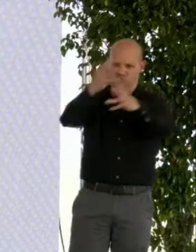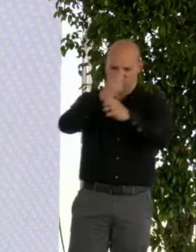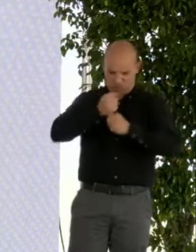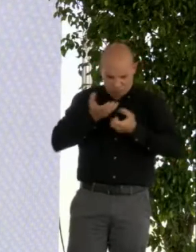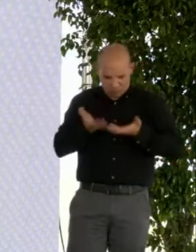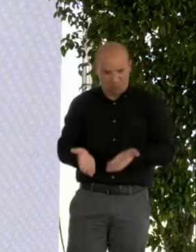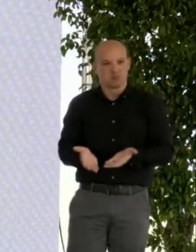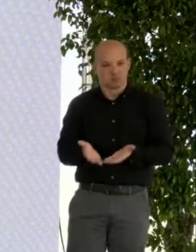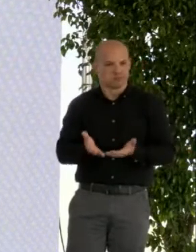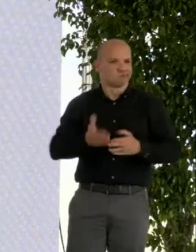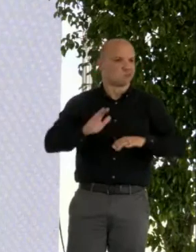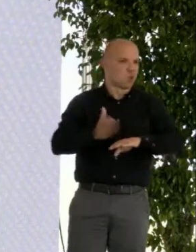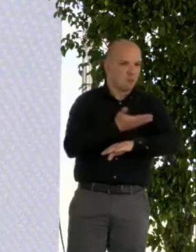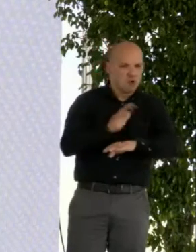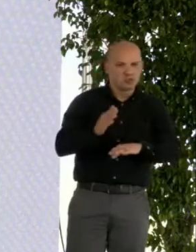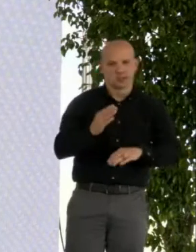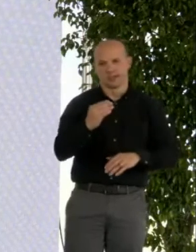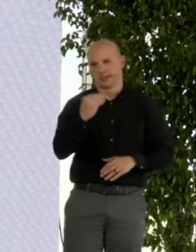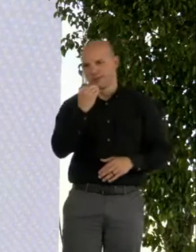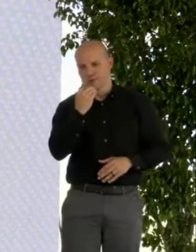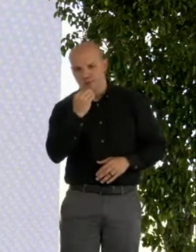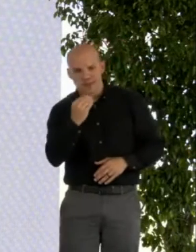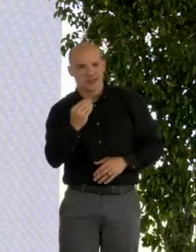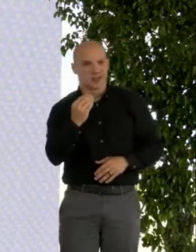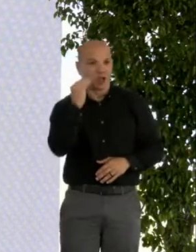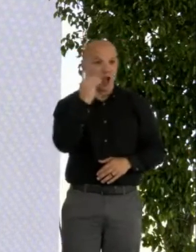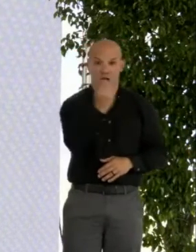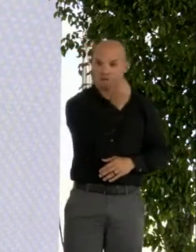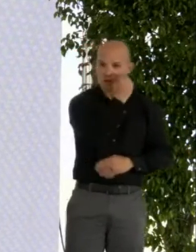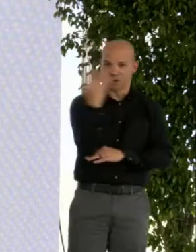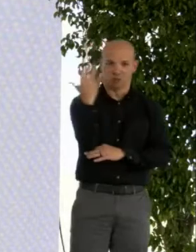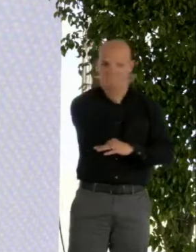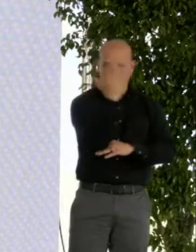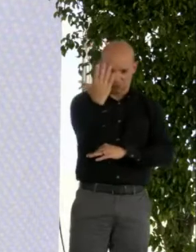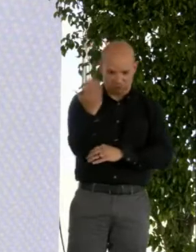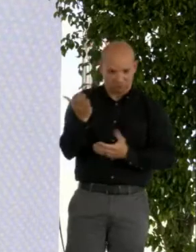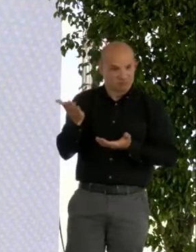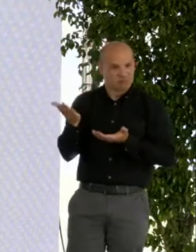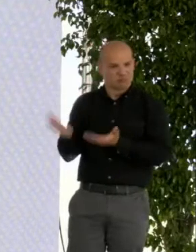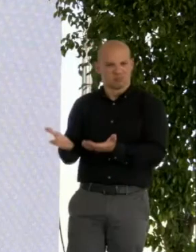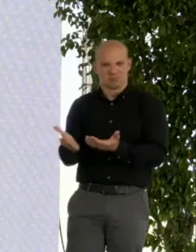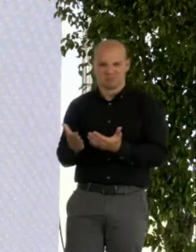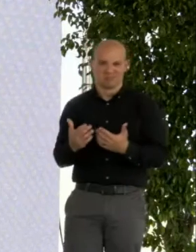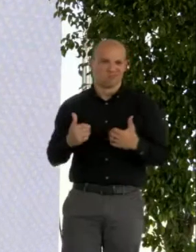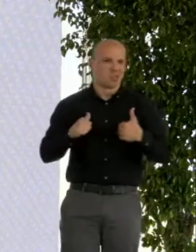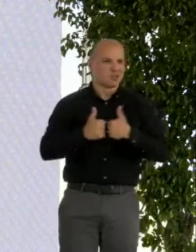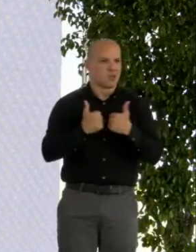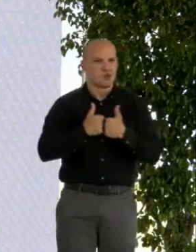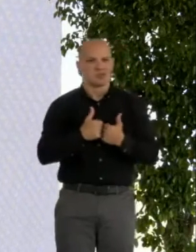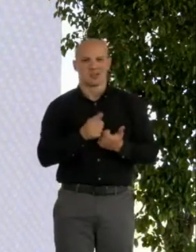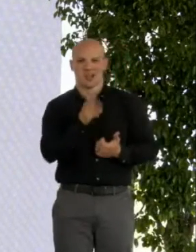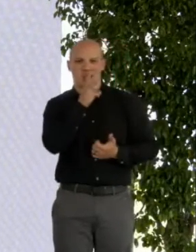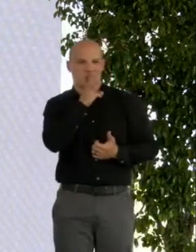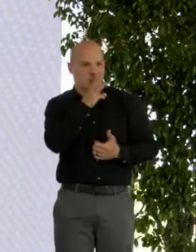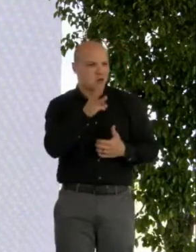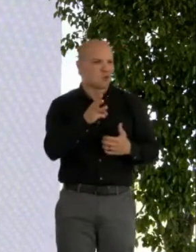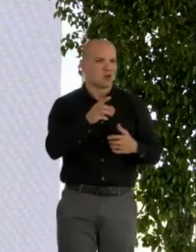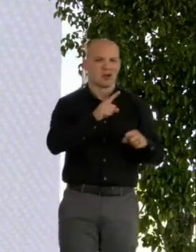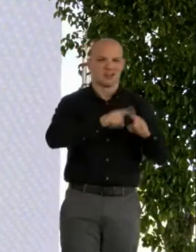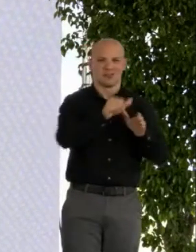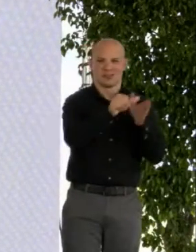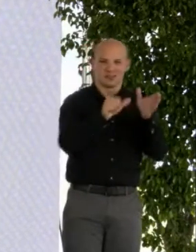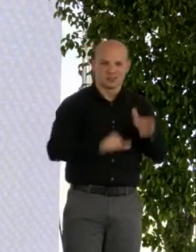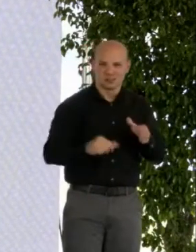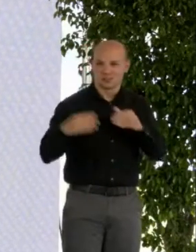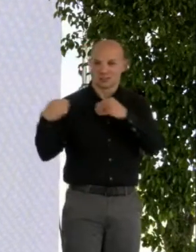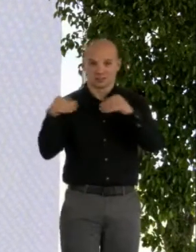típica, un bosque urbano, donde nuestra flora autóctona será la protagonista, deportes acuáticos, una variedad de artesanías locales, un mercado